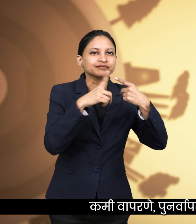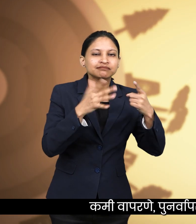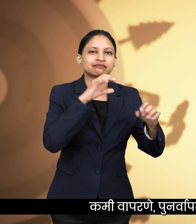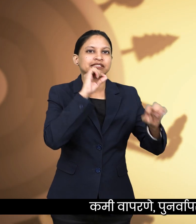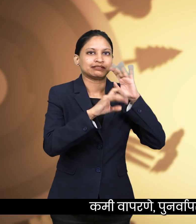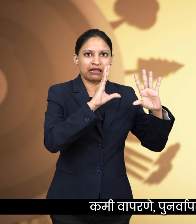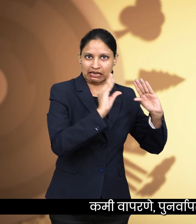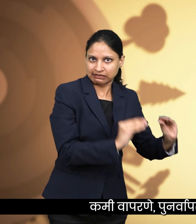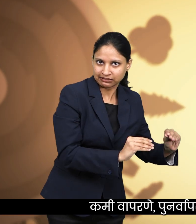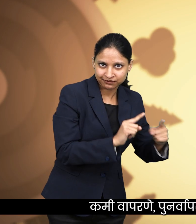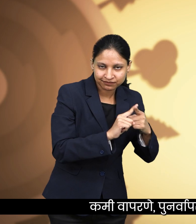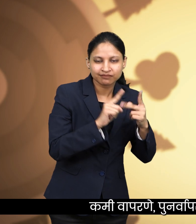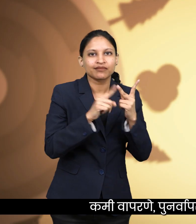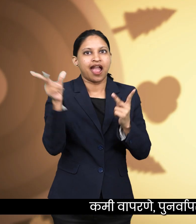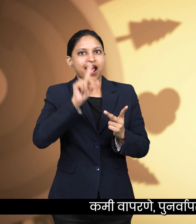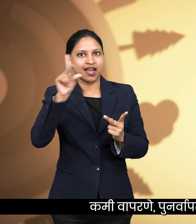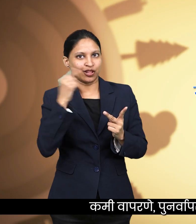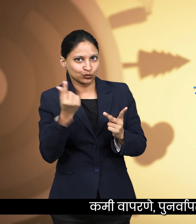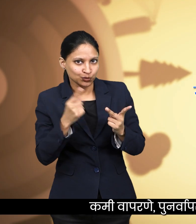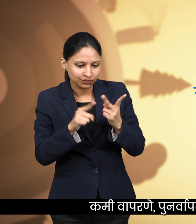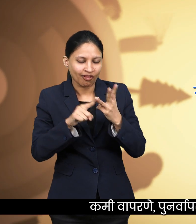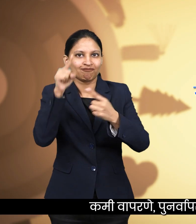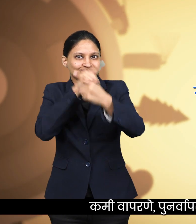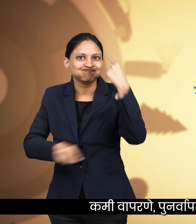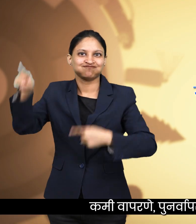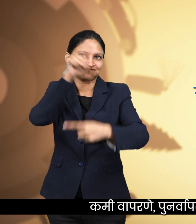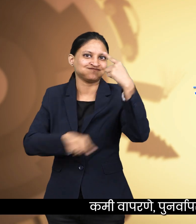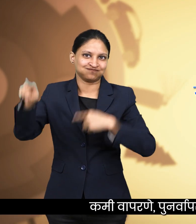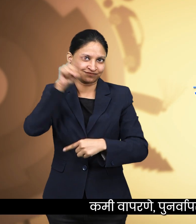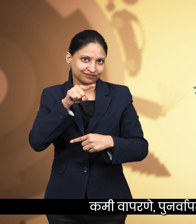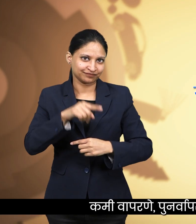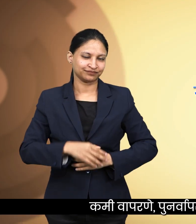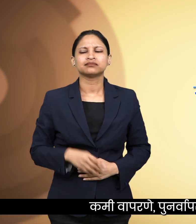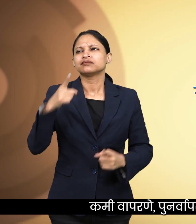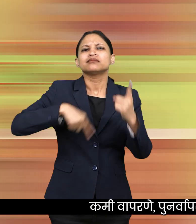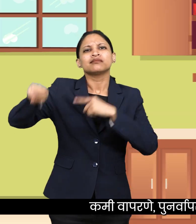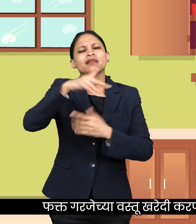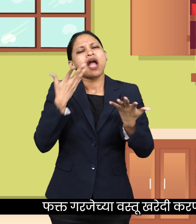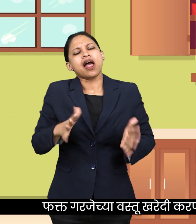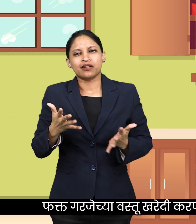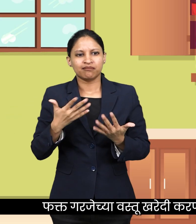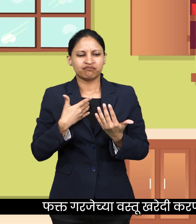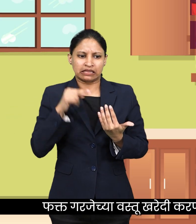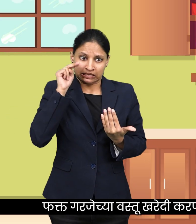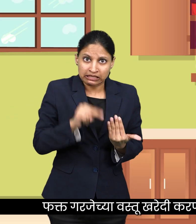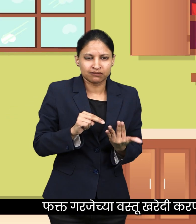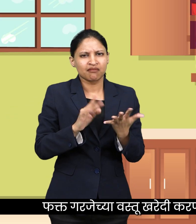कमी वापरणे, पुनर्वापर करणे आणि पुनर्प्रक्रिया करणे. फक्त गरजेच्या